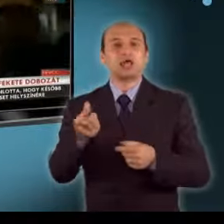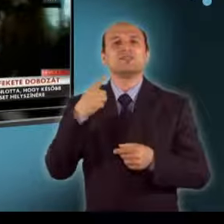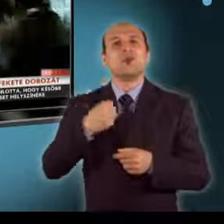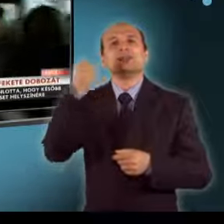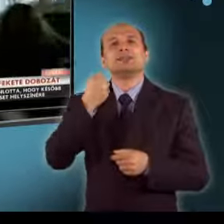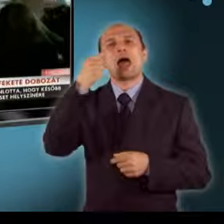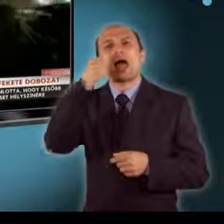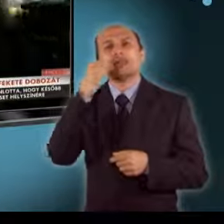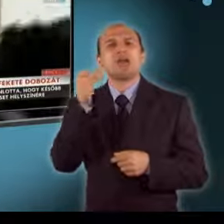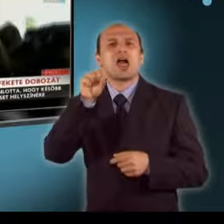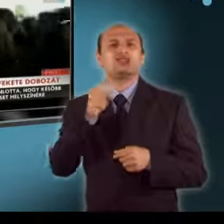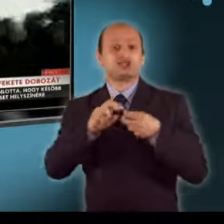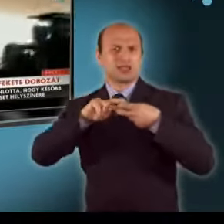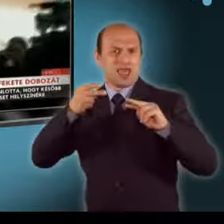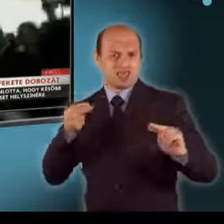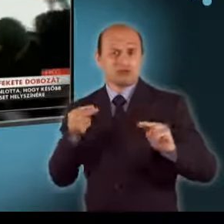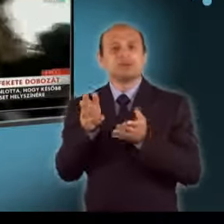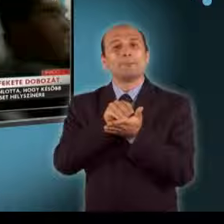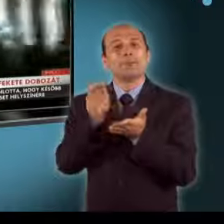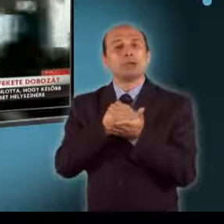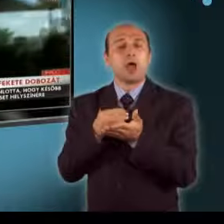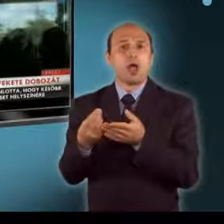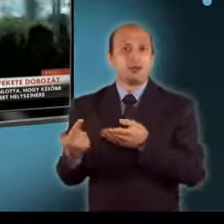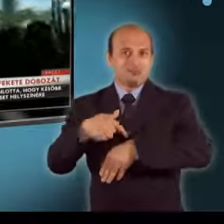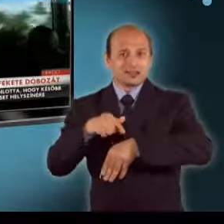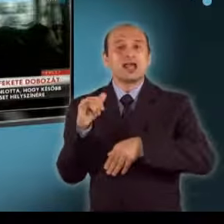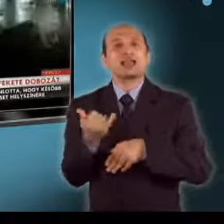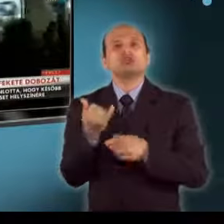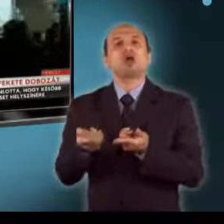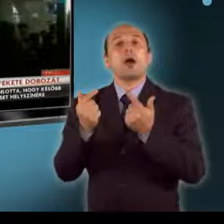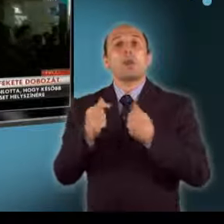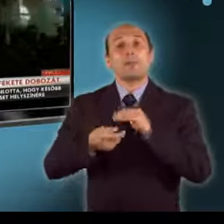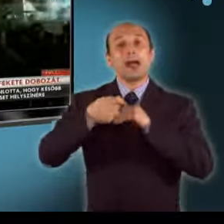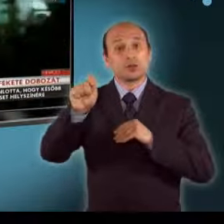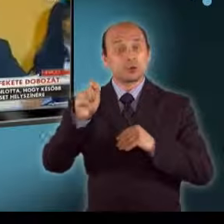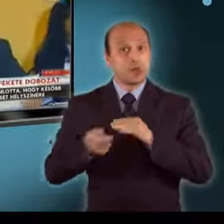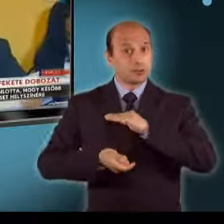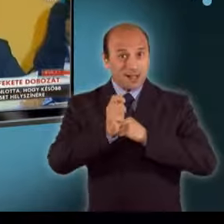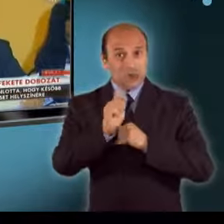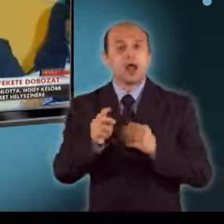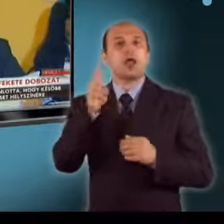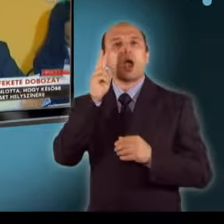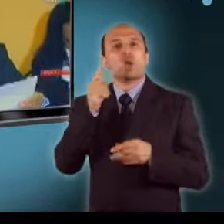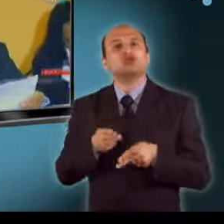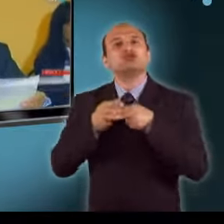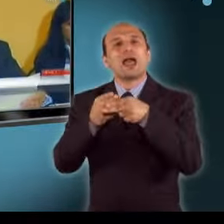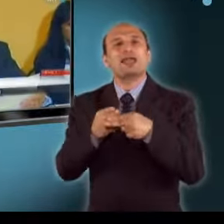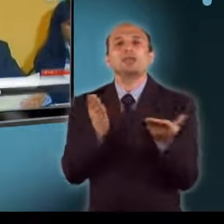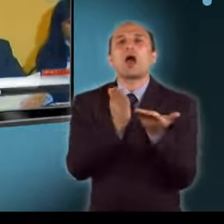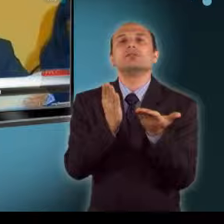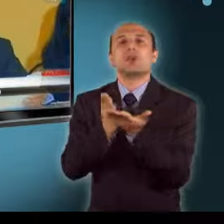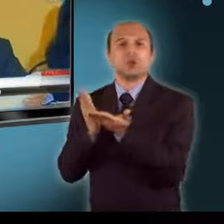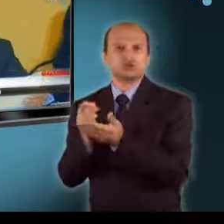DNS mintát is vettek. Ez segíthet az azonosításban, ha megtalálják az áldozatokat. Egyik